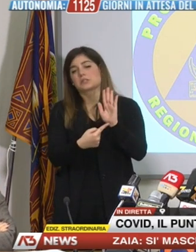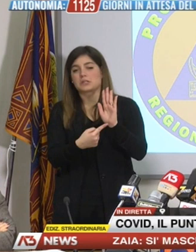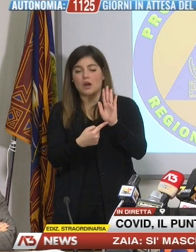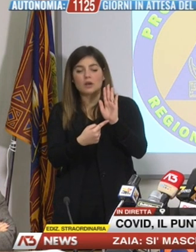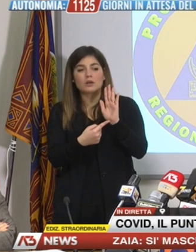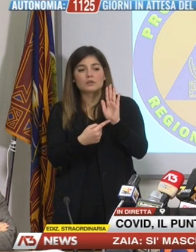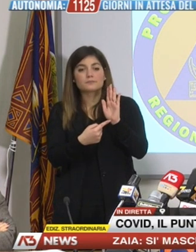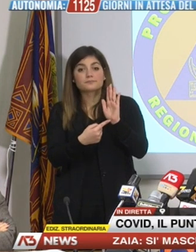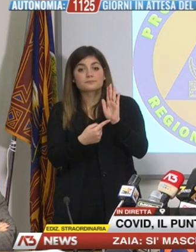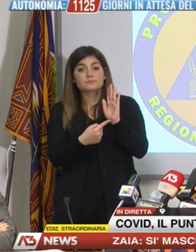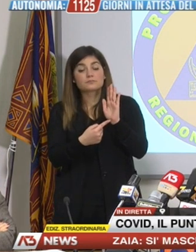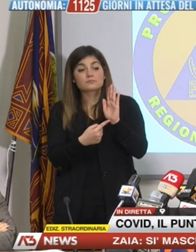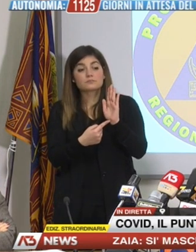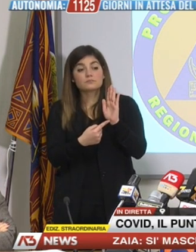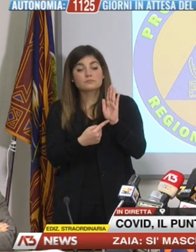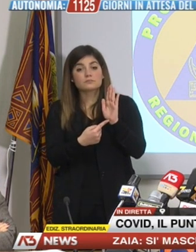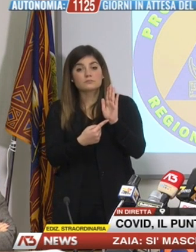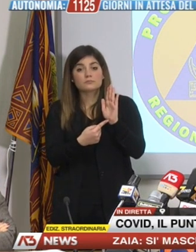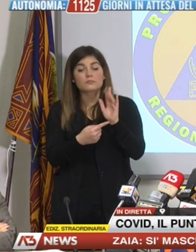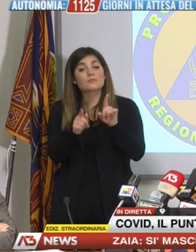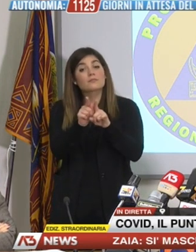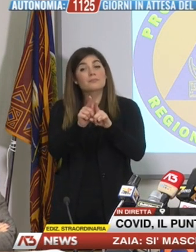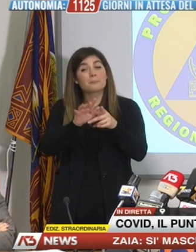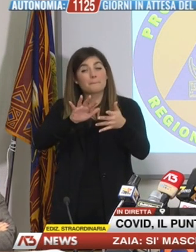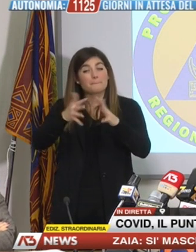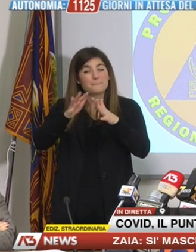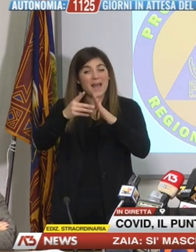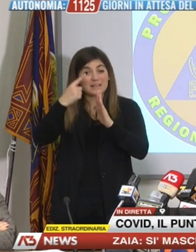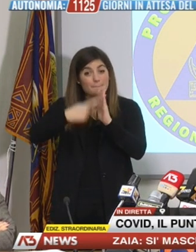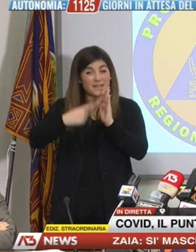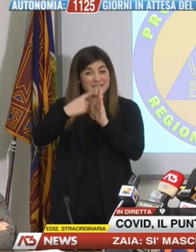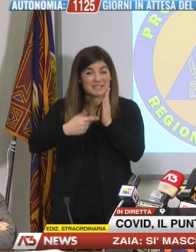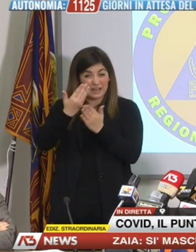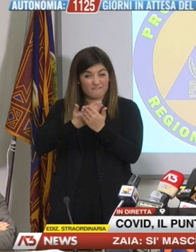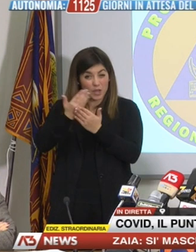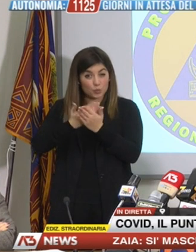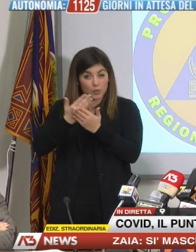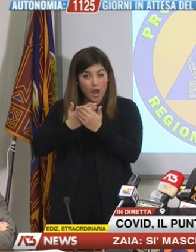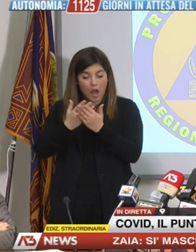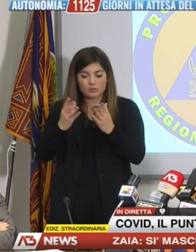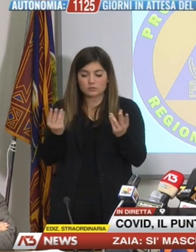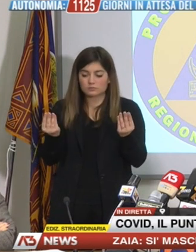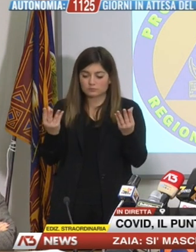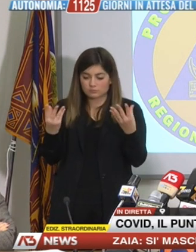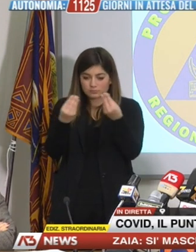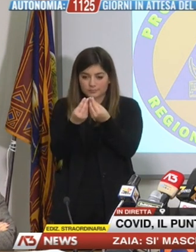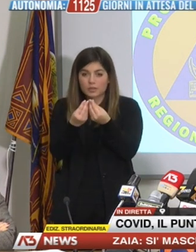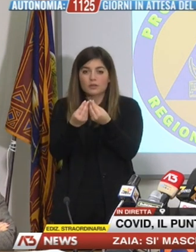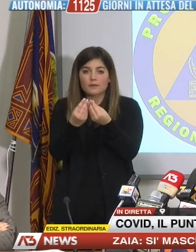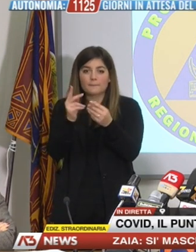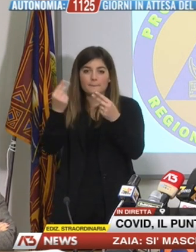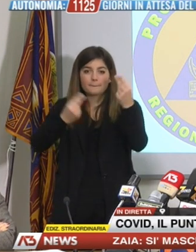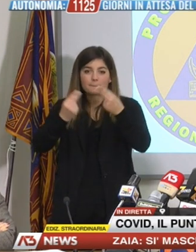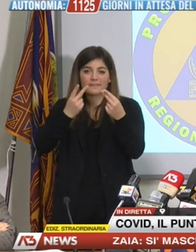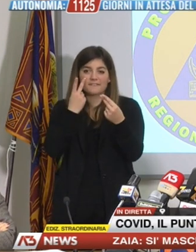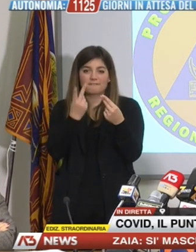discussioni, e si prende la media mensile del fatturato e dopodiché si vede il calo del fatturato, non